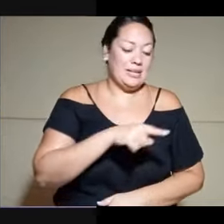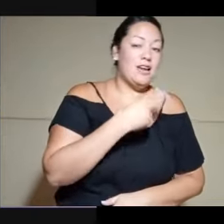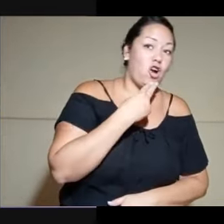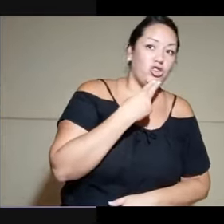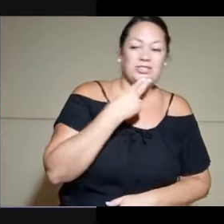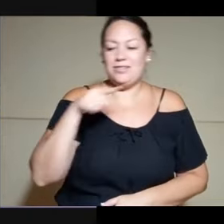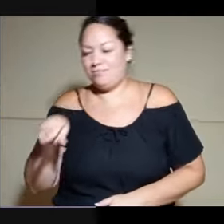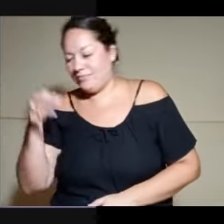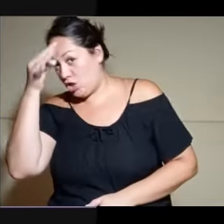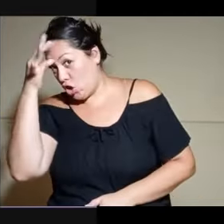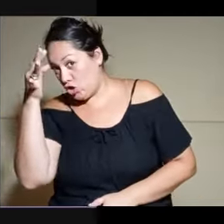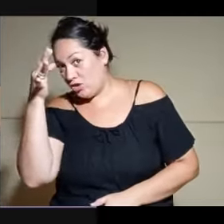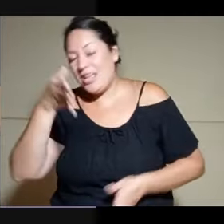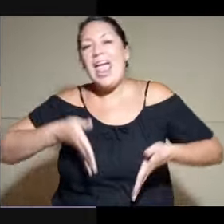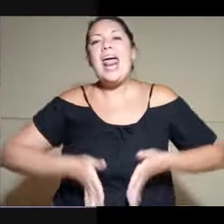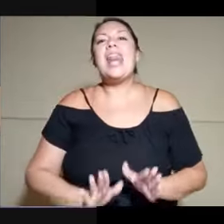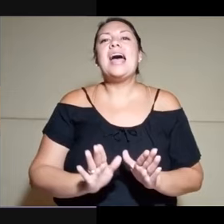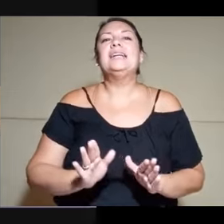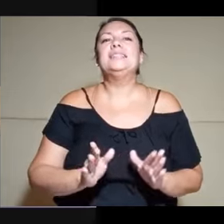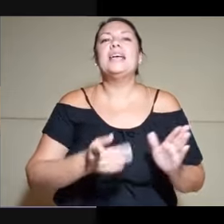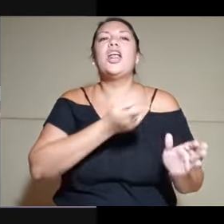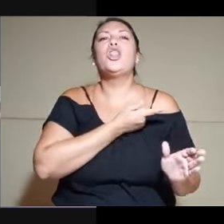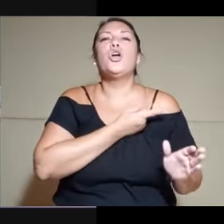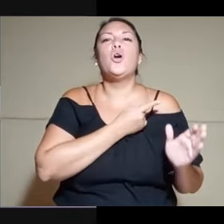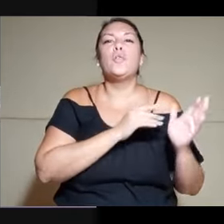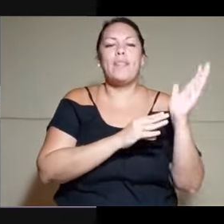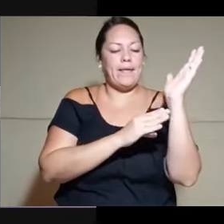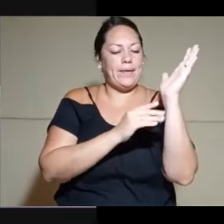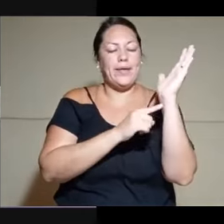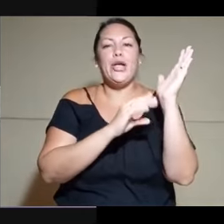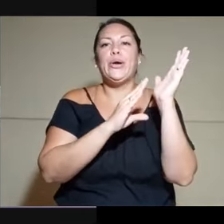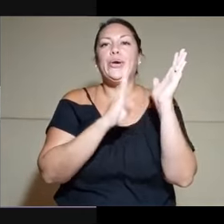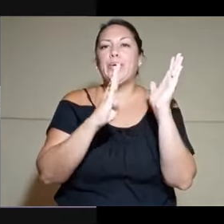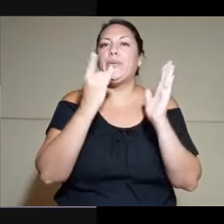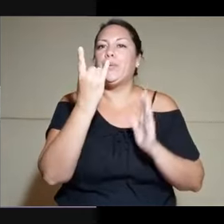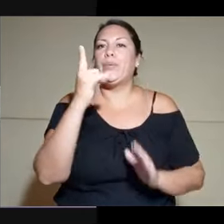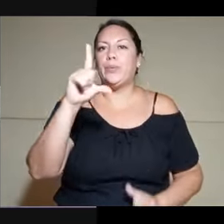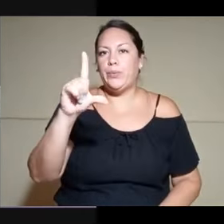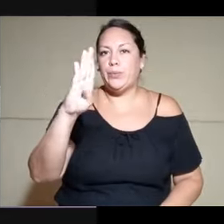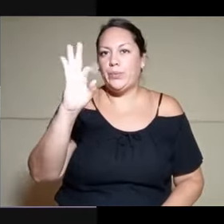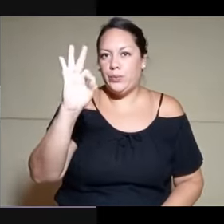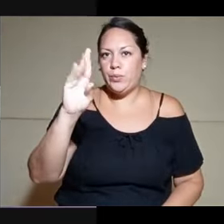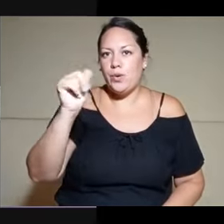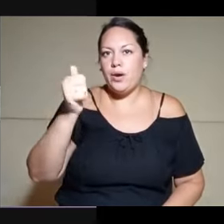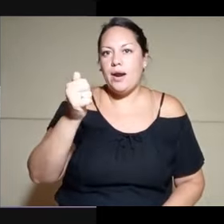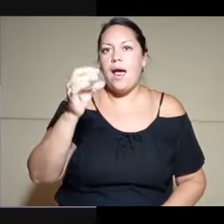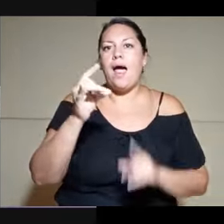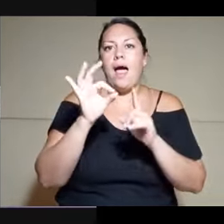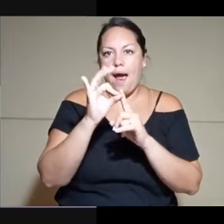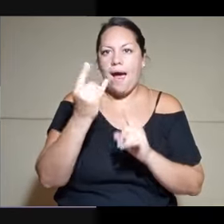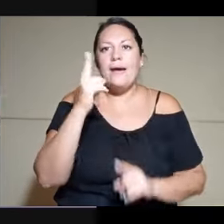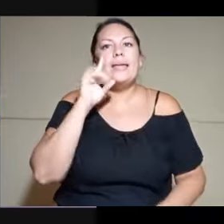par 12 ¿Sí? Profe, entonces el par 11 y el par 12 nacen del